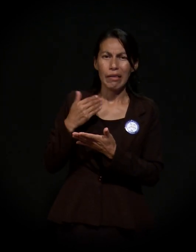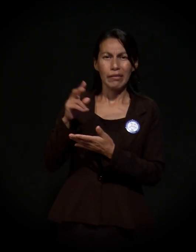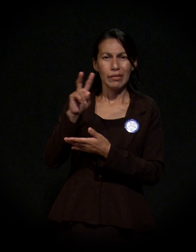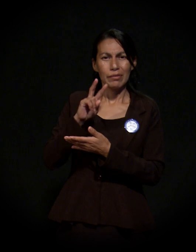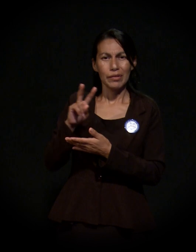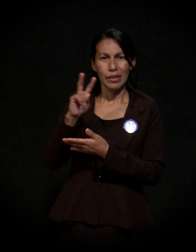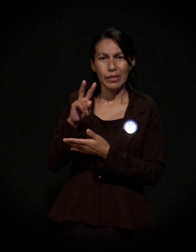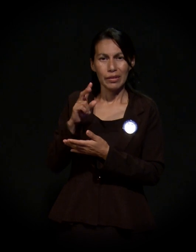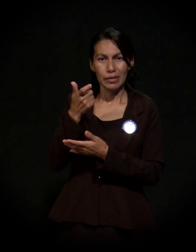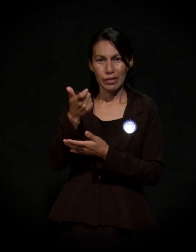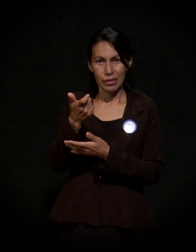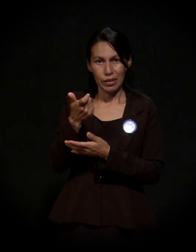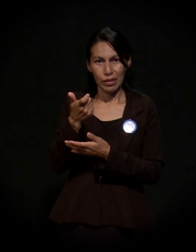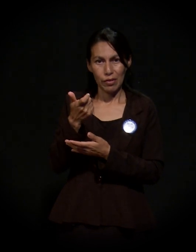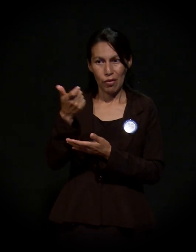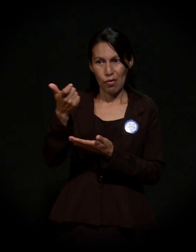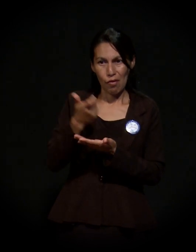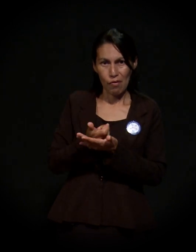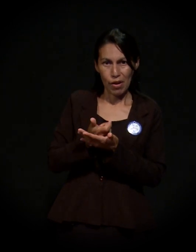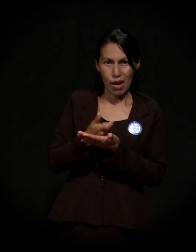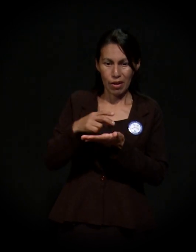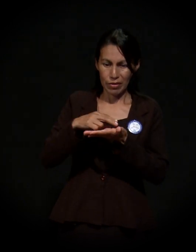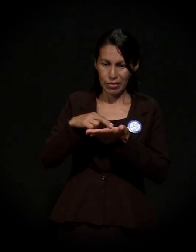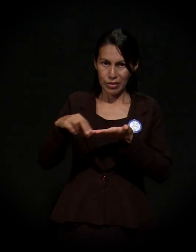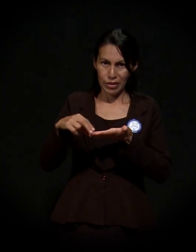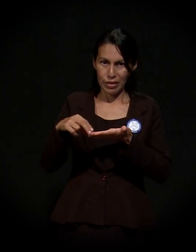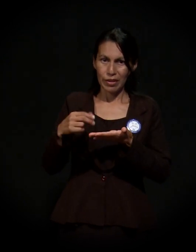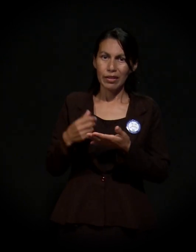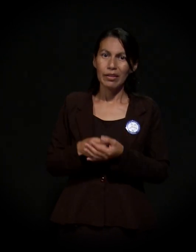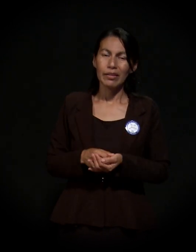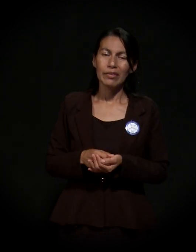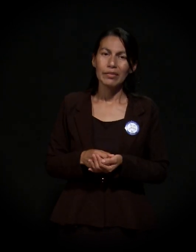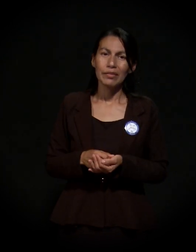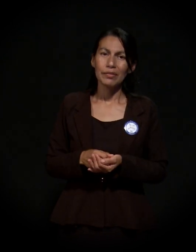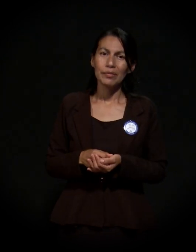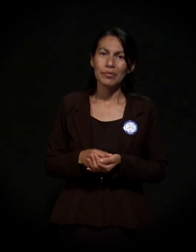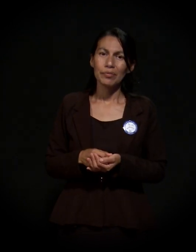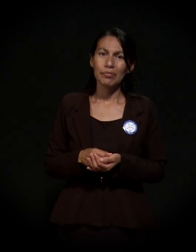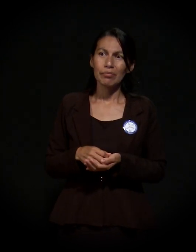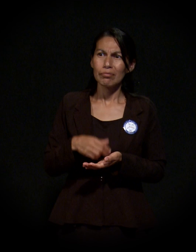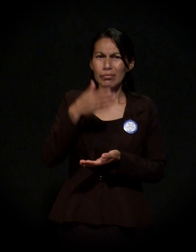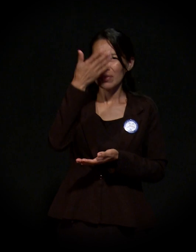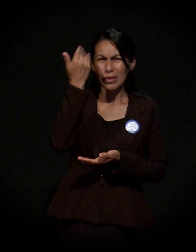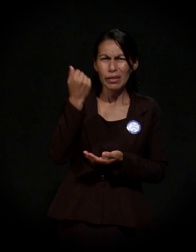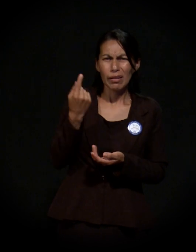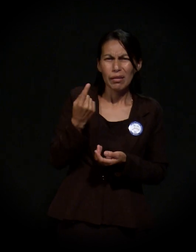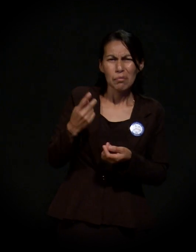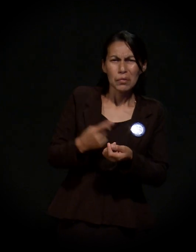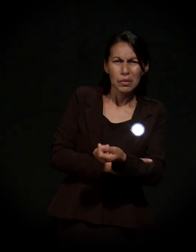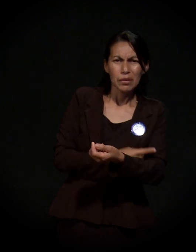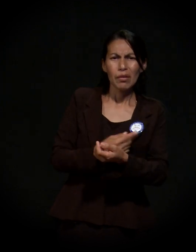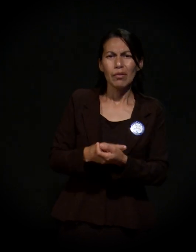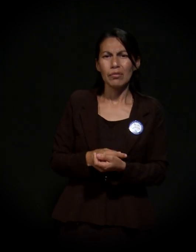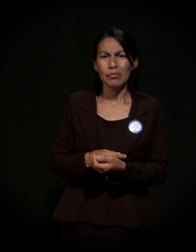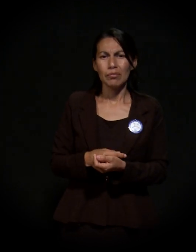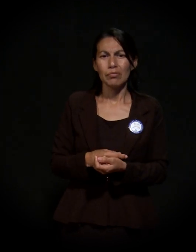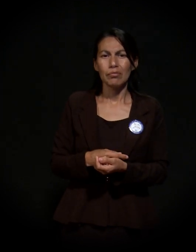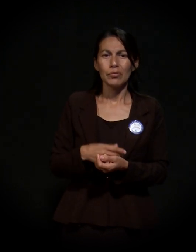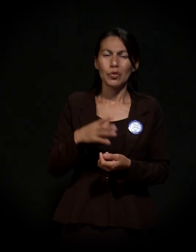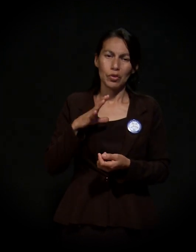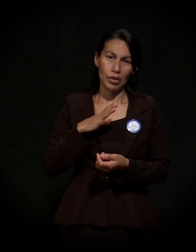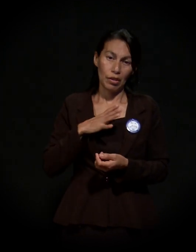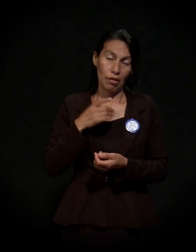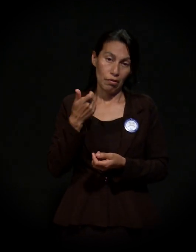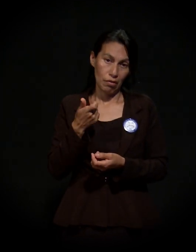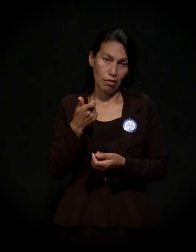el viernes anterior, un cheque y pues, no sé qué pasó por mi mente, pero llevé la cartera y